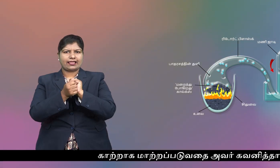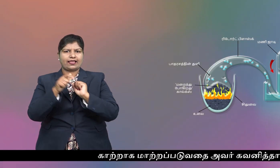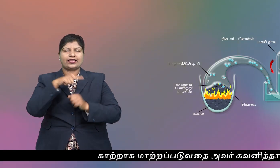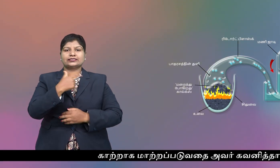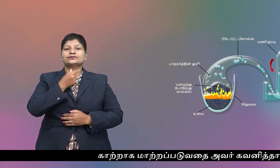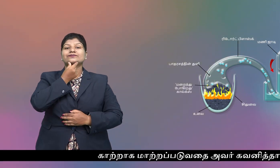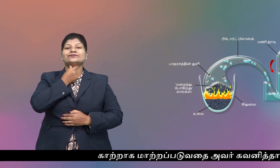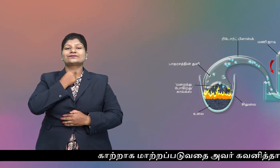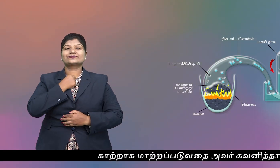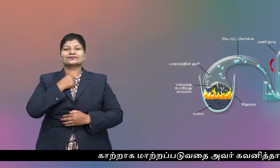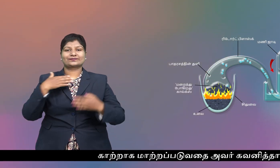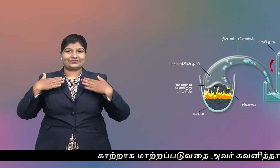கவனித்தார்.